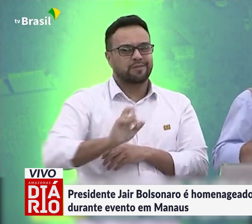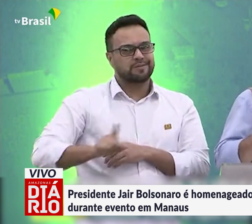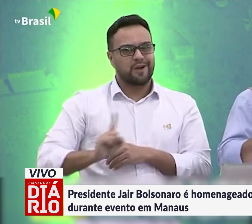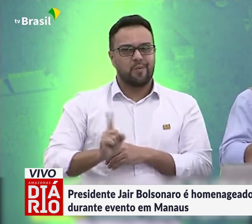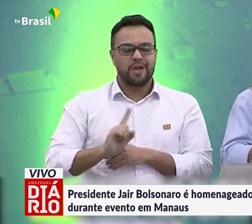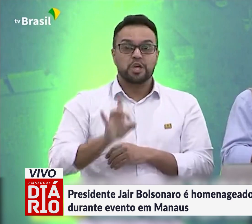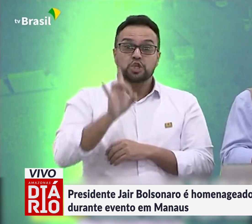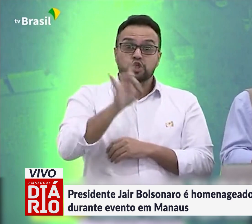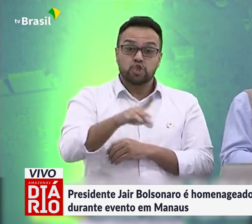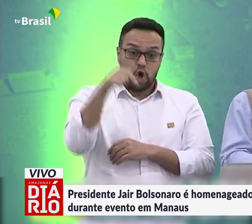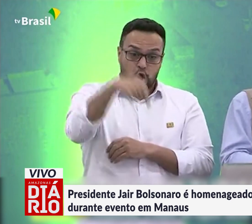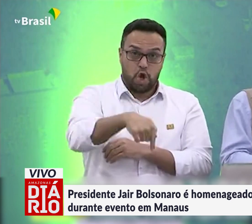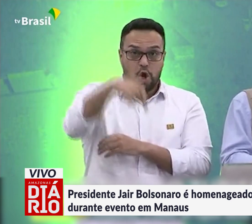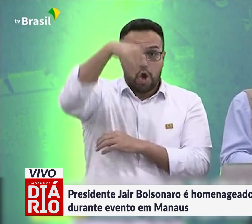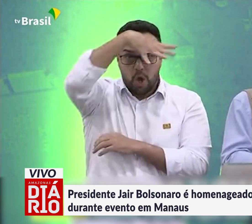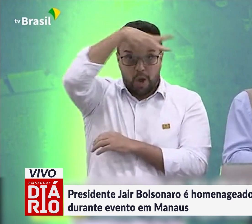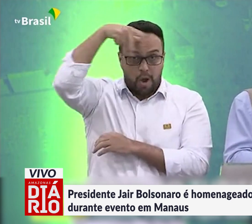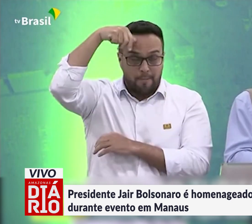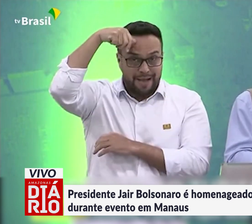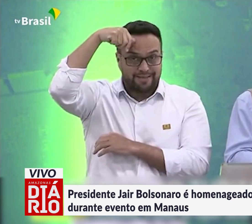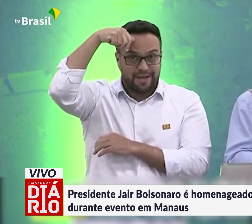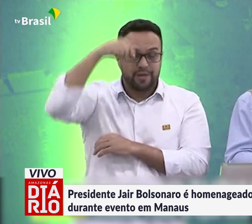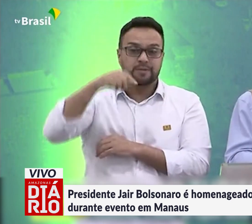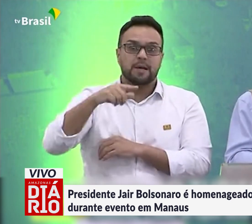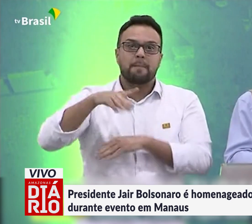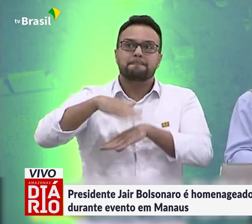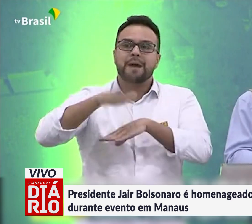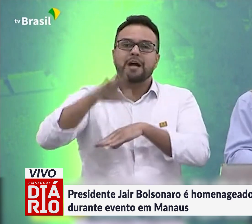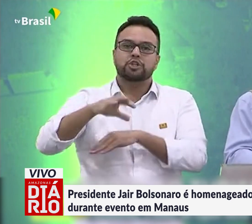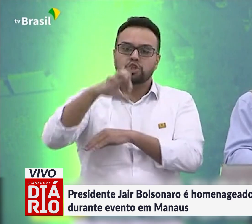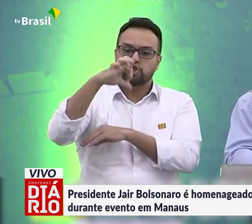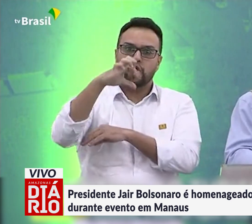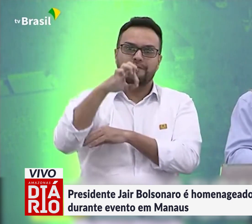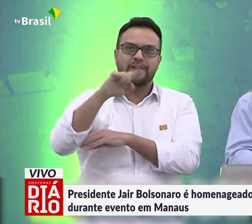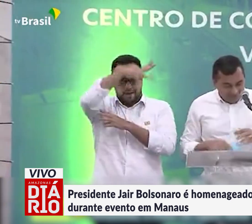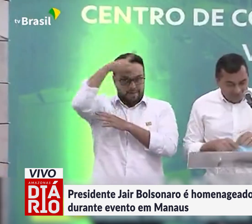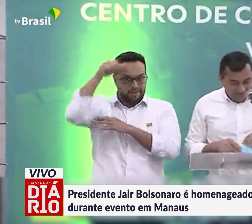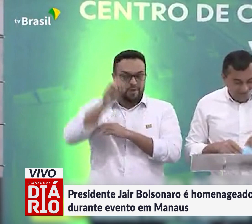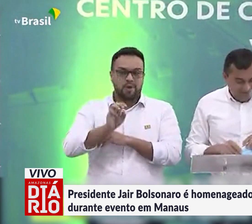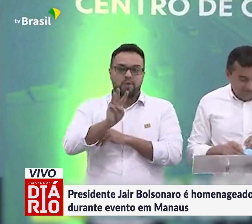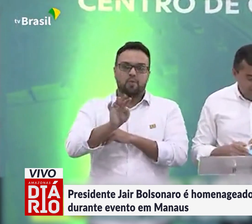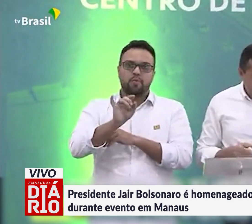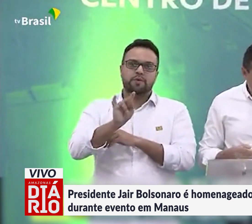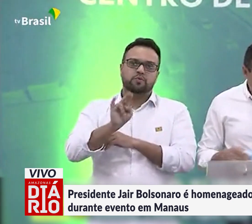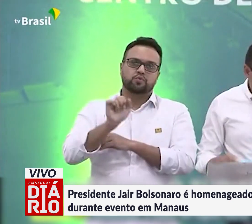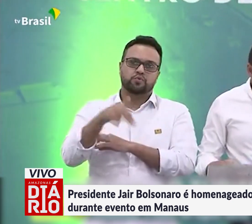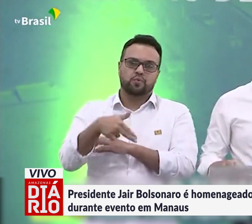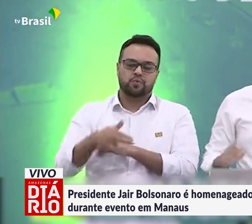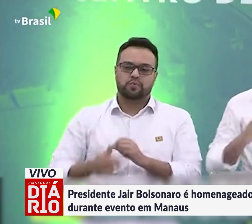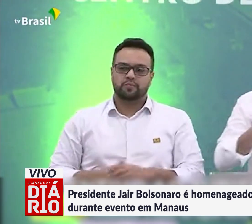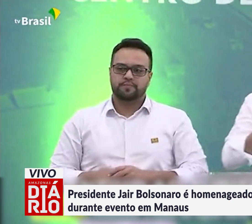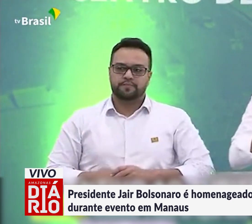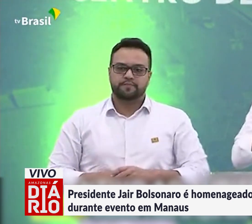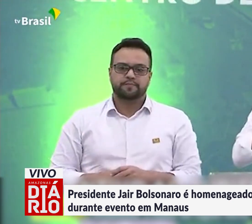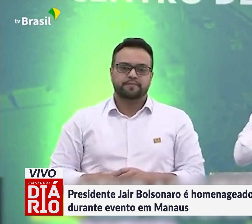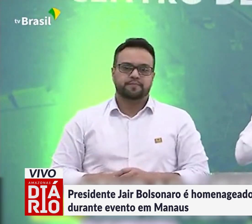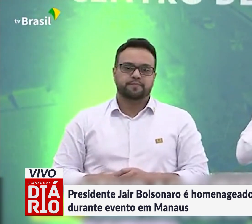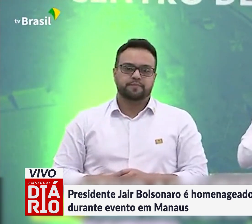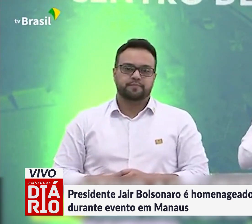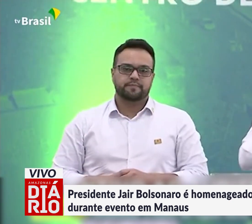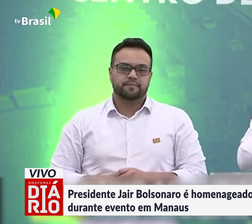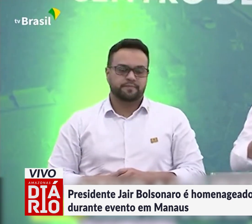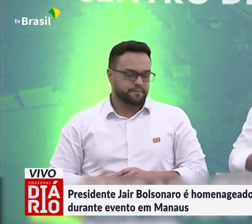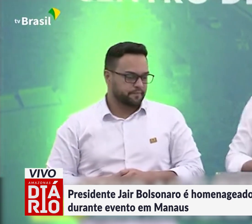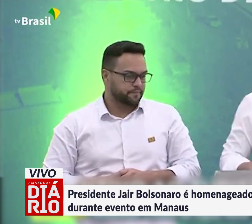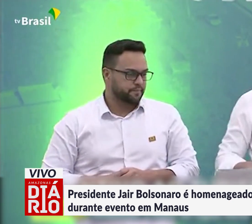Só aqui em Manaus são mais de 90 mil cestas básicas. Na vez de Wilson Lima discursar, o governador